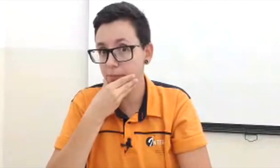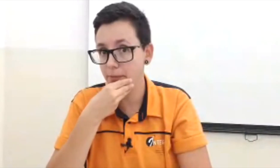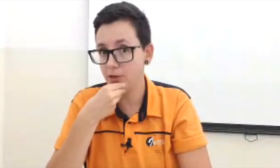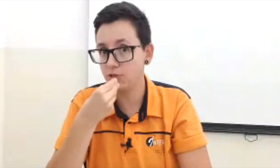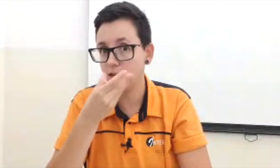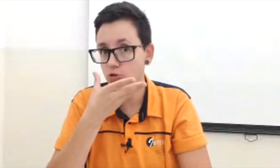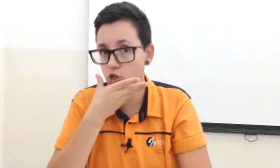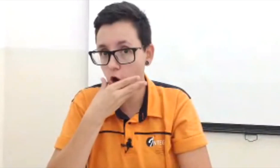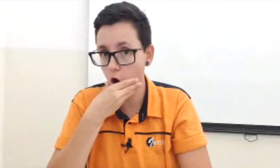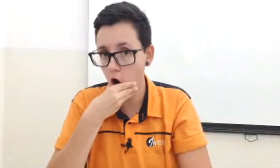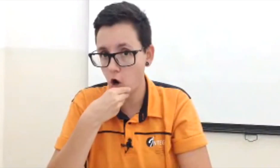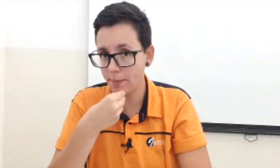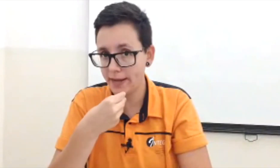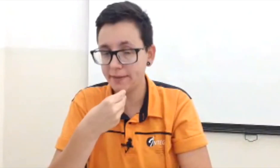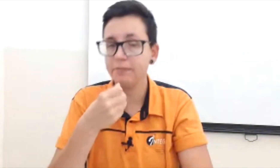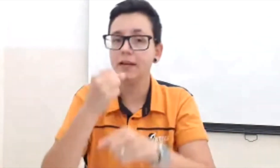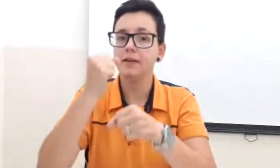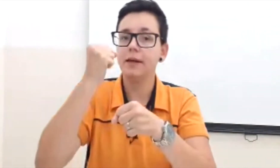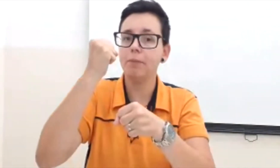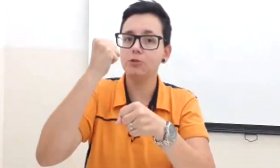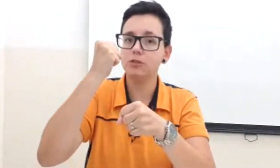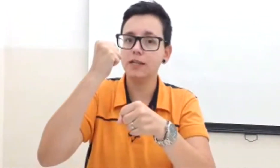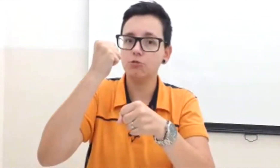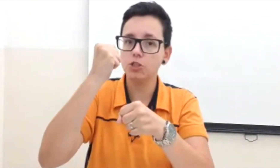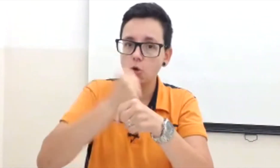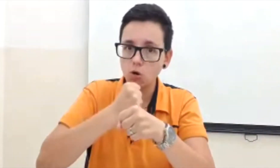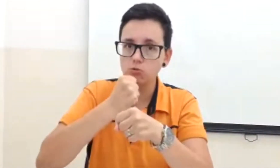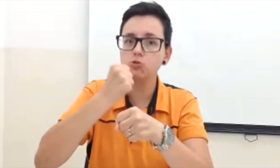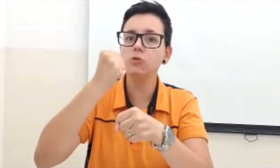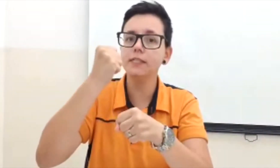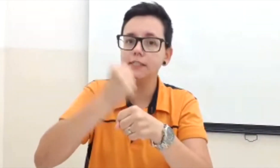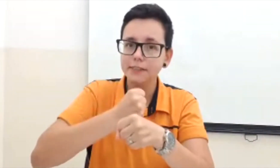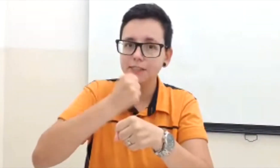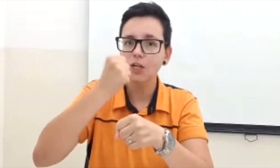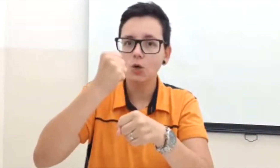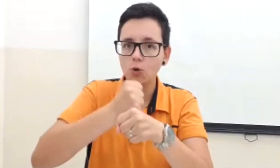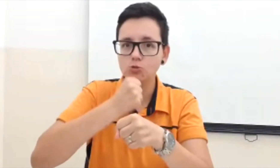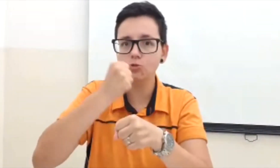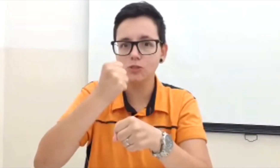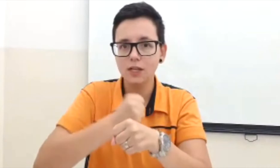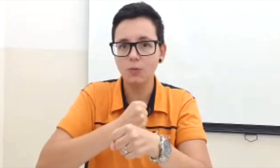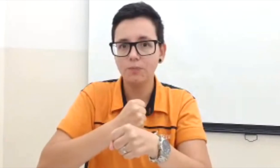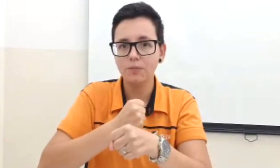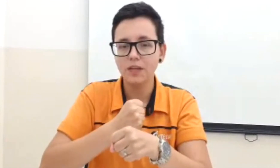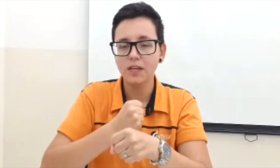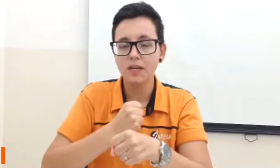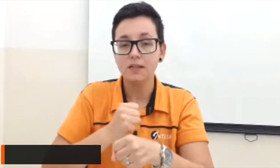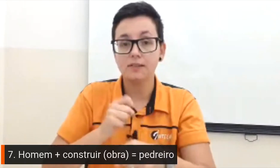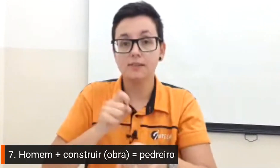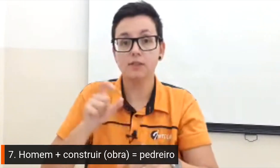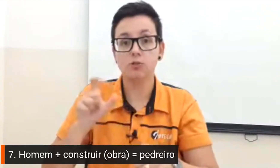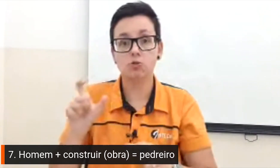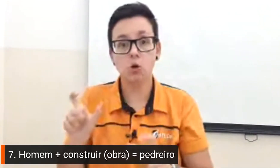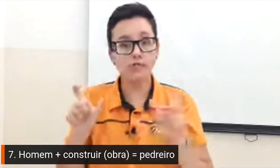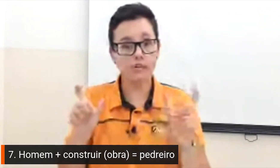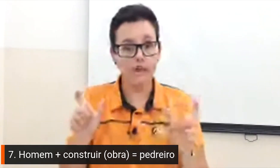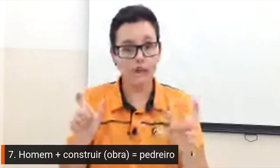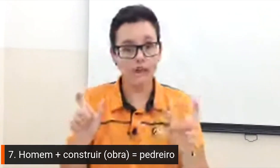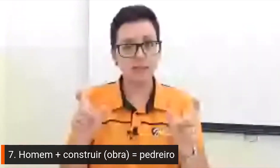primeiro o sinal de homem, depois o sinal de construir, construção. São dois